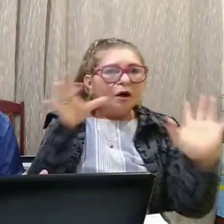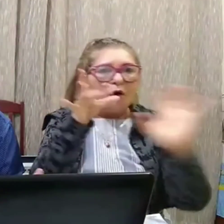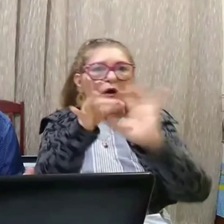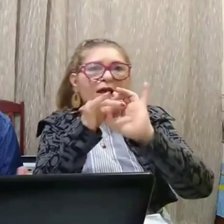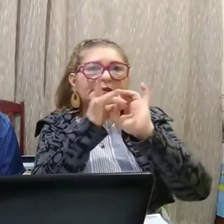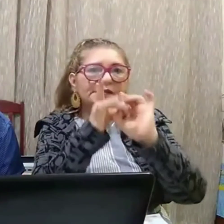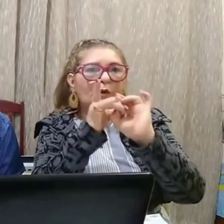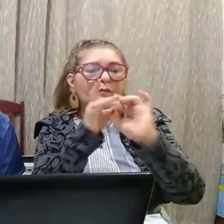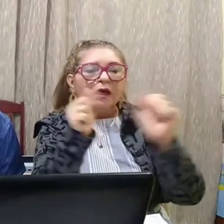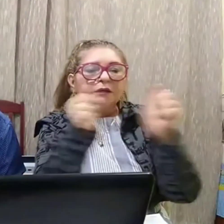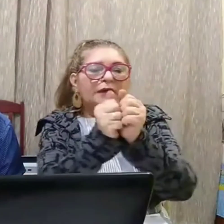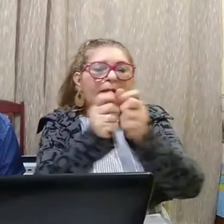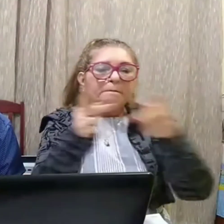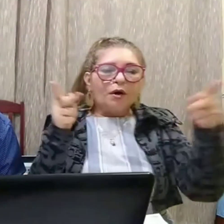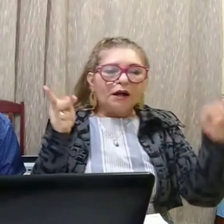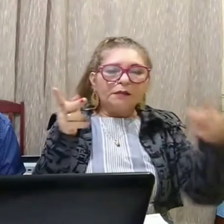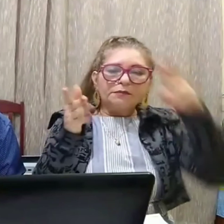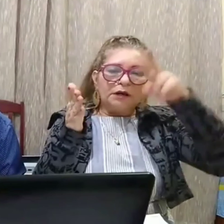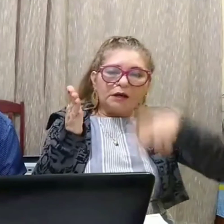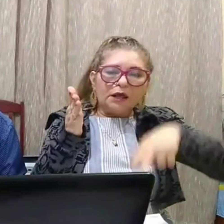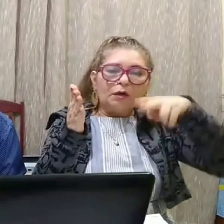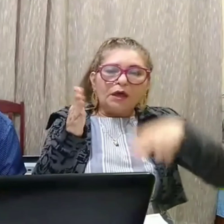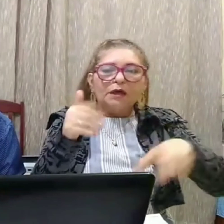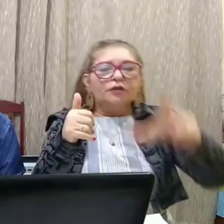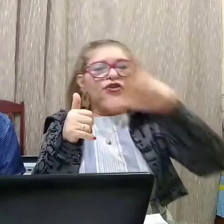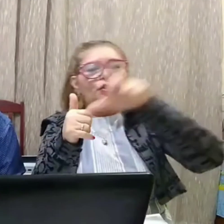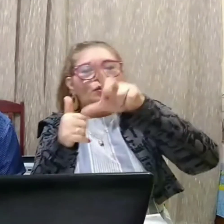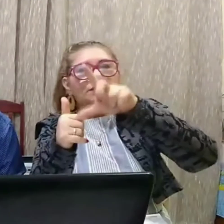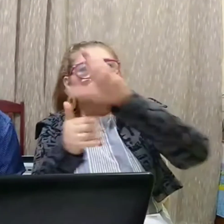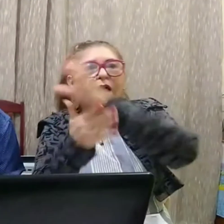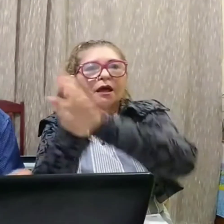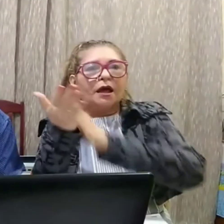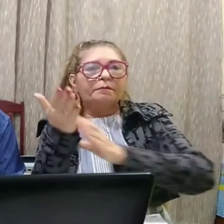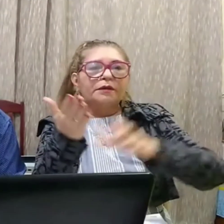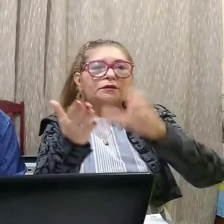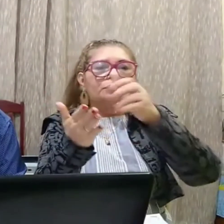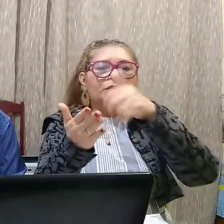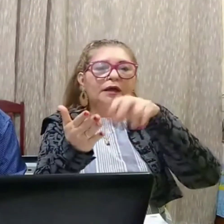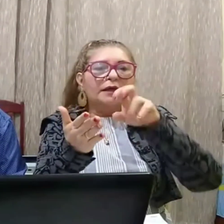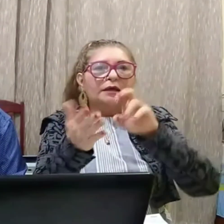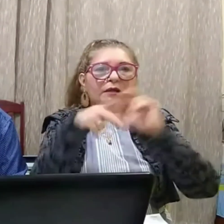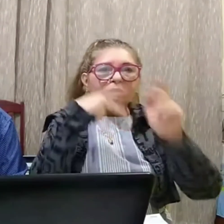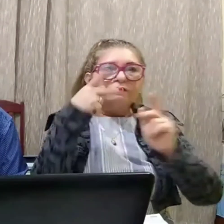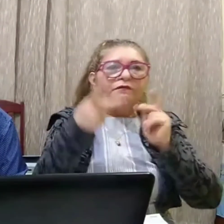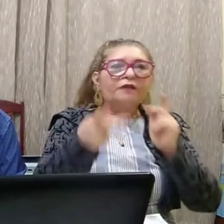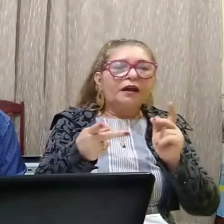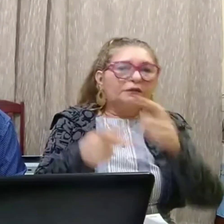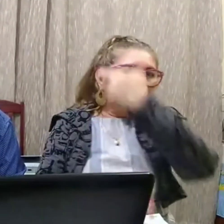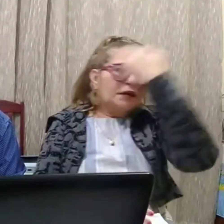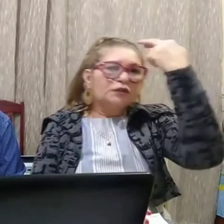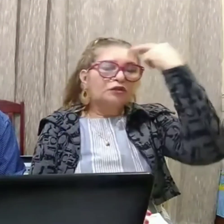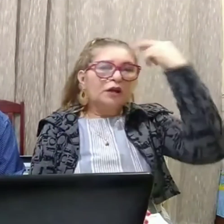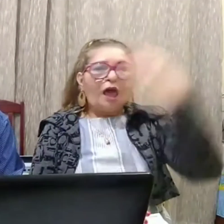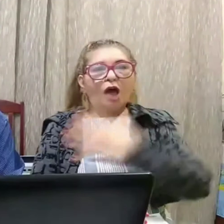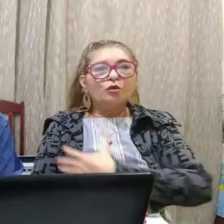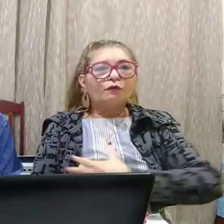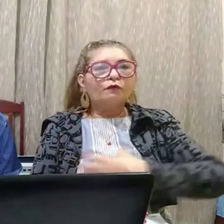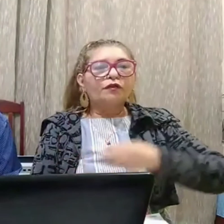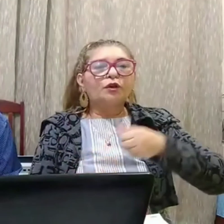li, Apocalipse, com o texto de Lucas, capítulo 15, falando então da história do filho